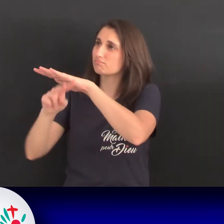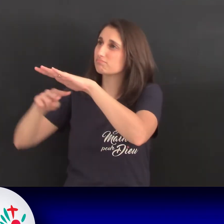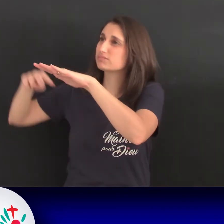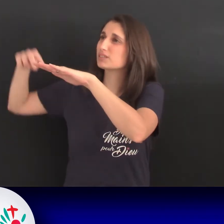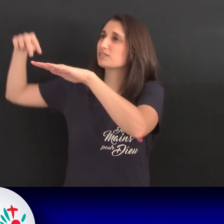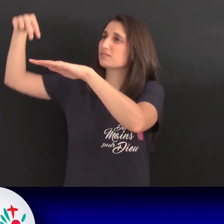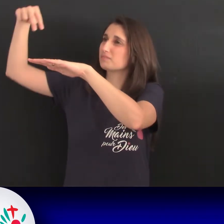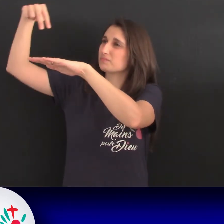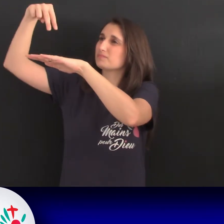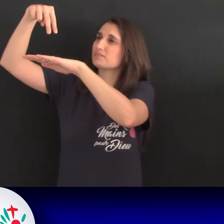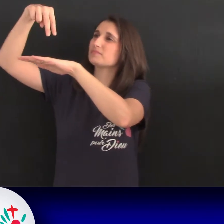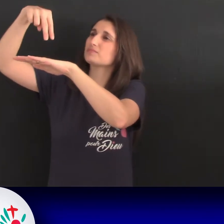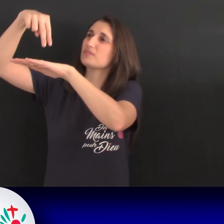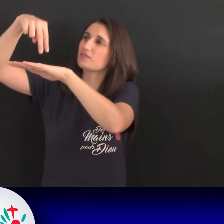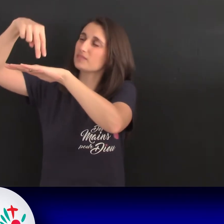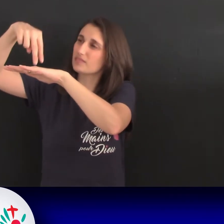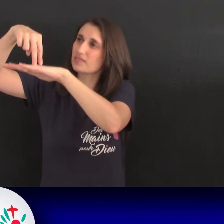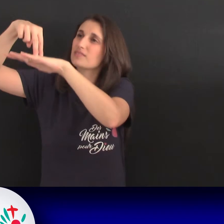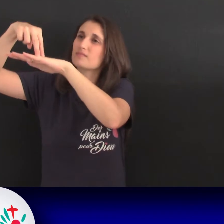Ressuscité,